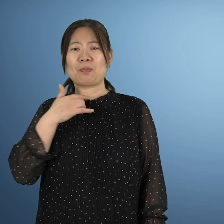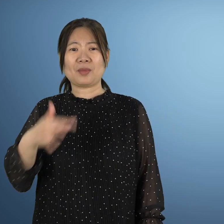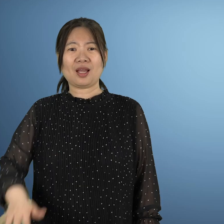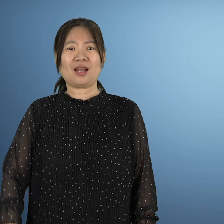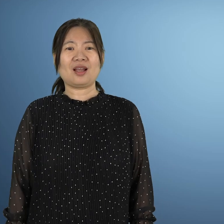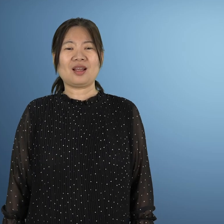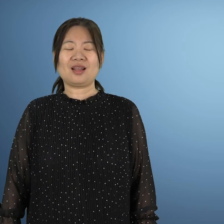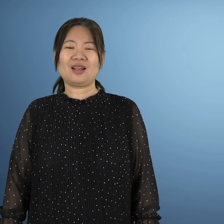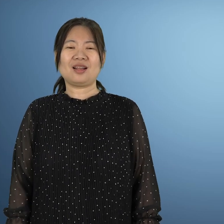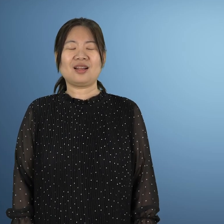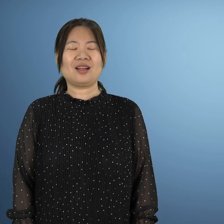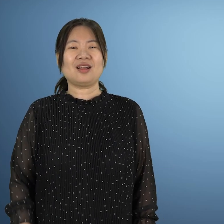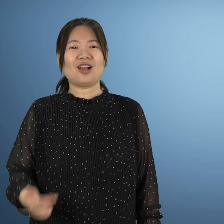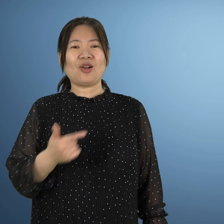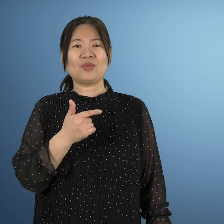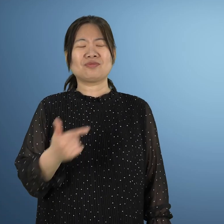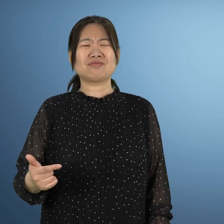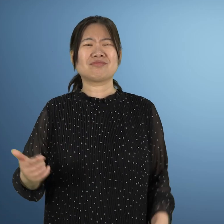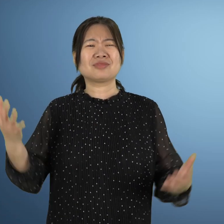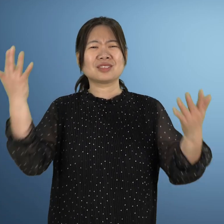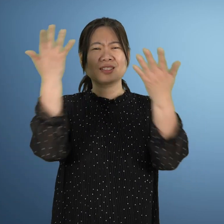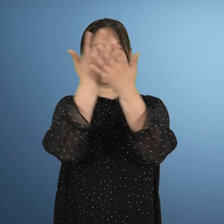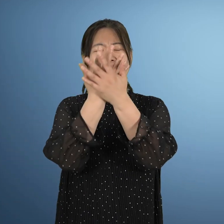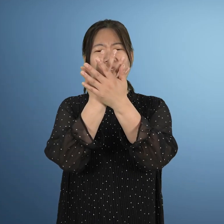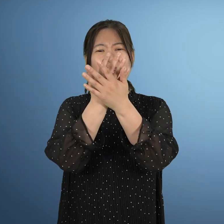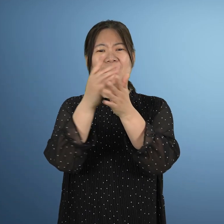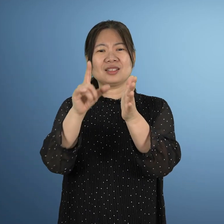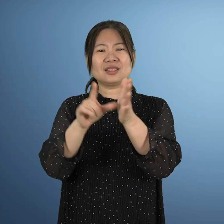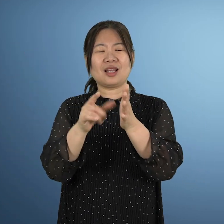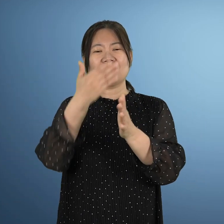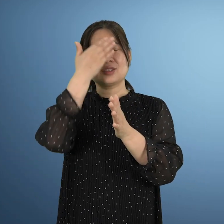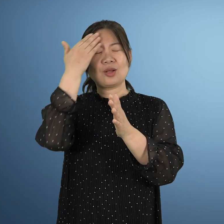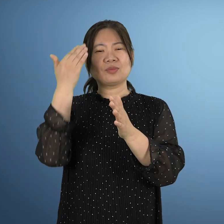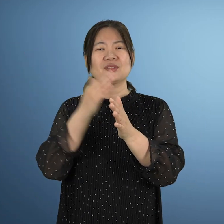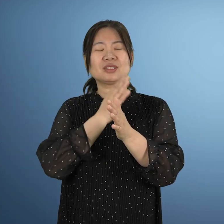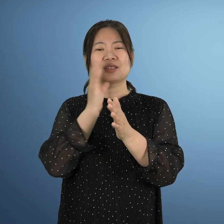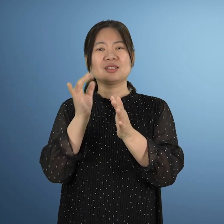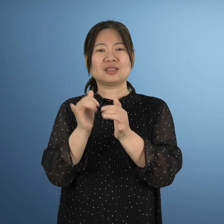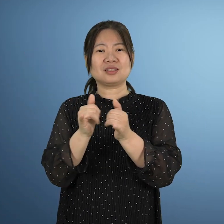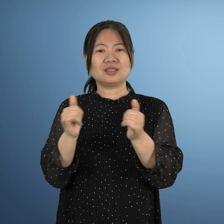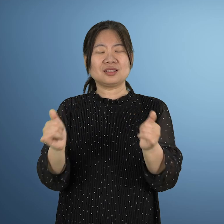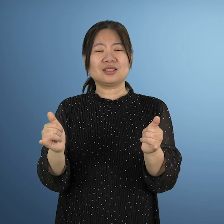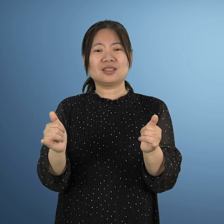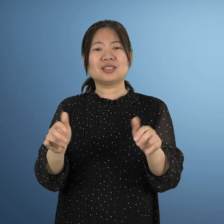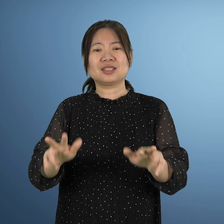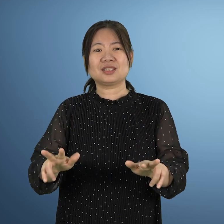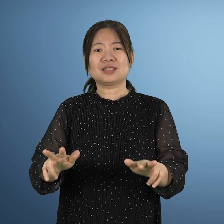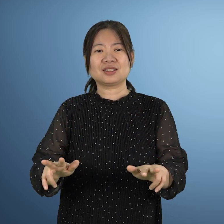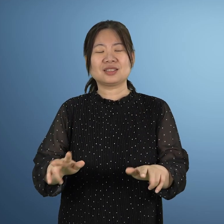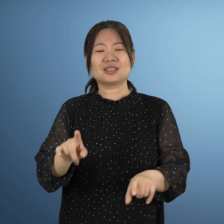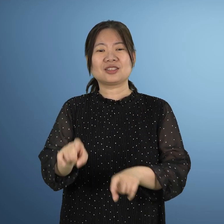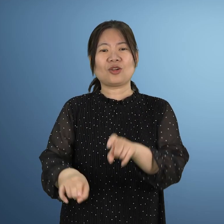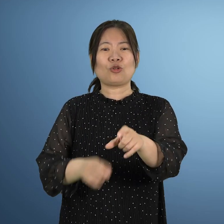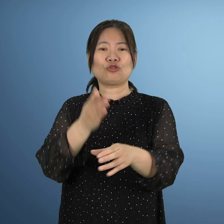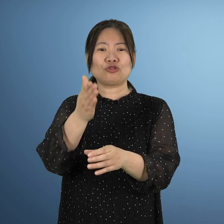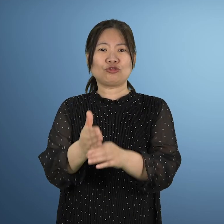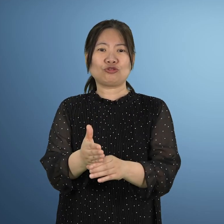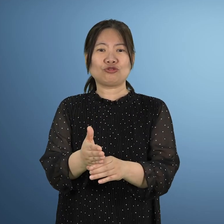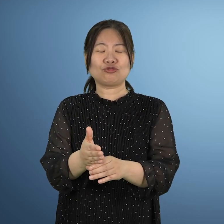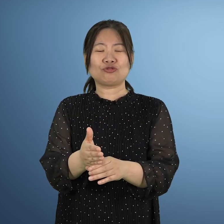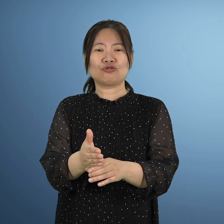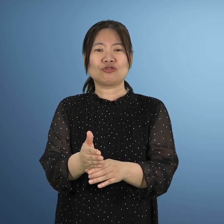않는 이 엄청난 깜깜이 시대를 젊은이든 늙은이든 지금 한 걸음 한 걸음 가고 있는